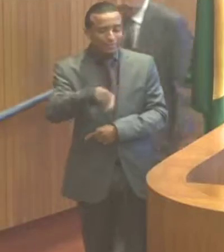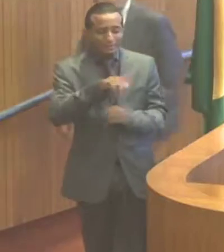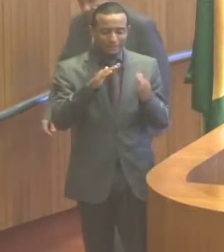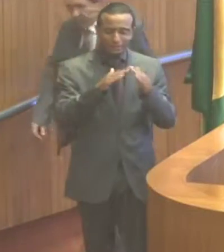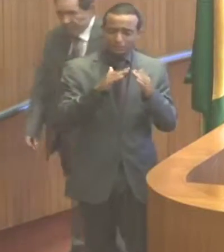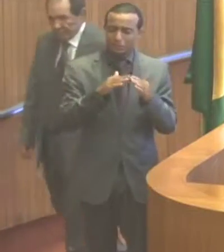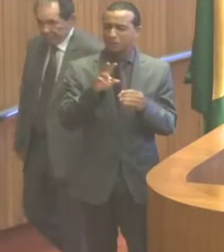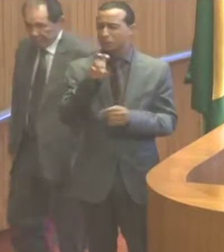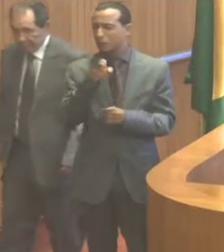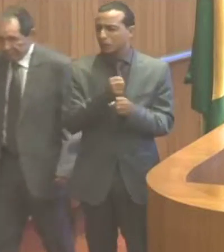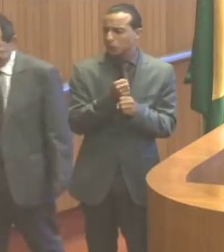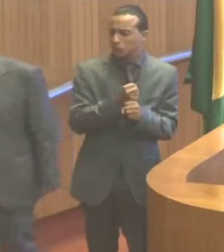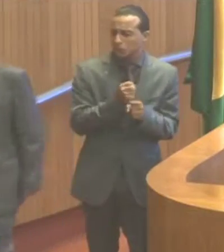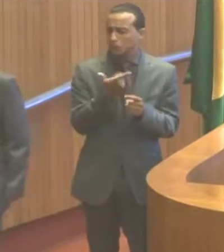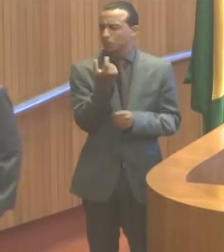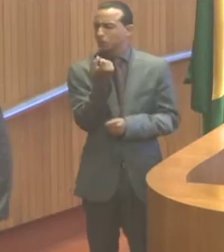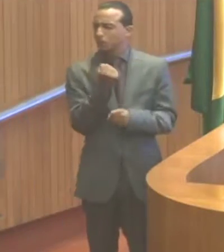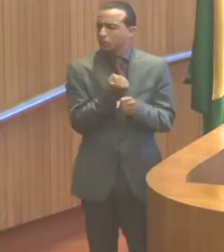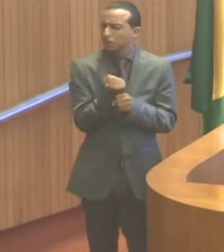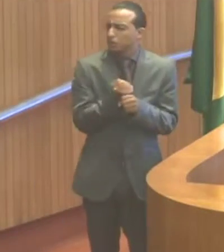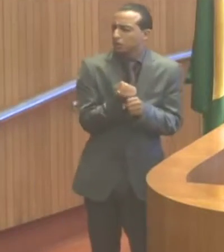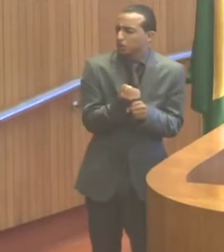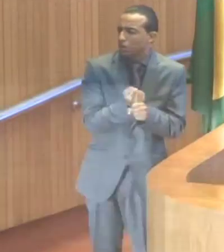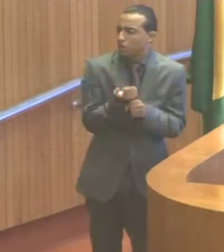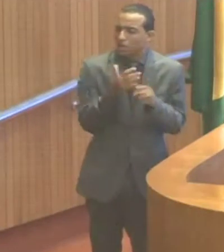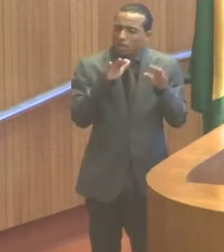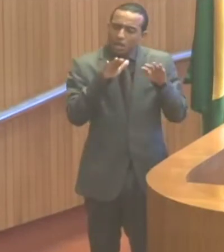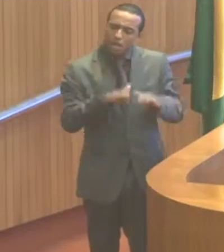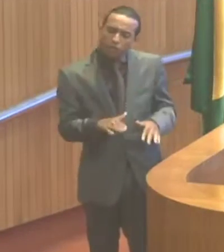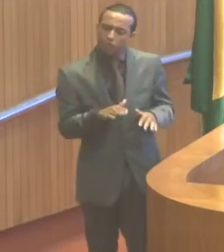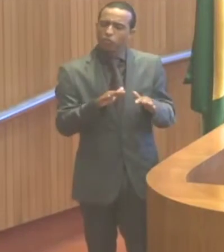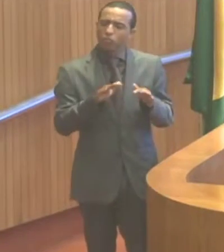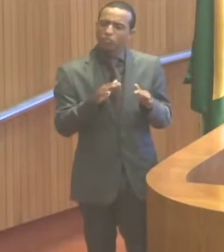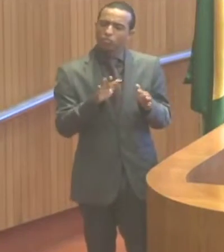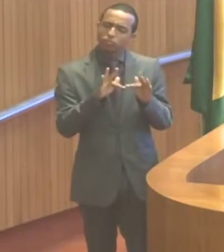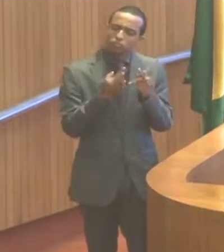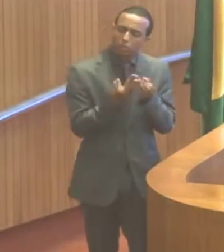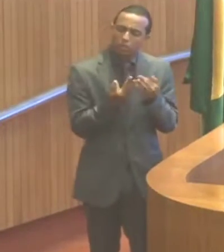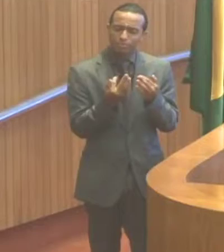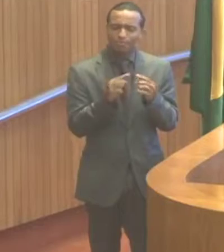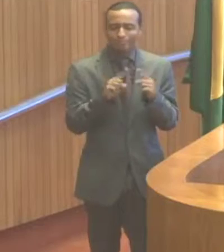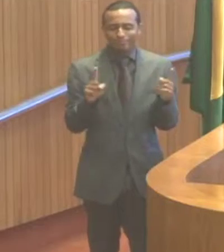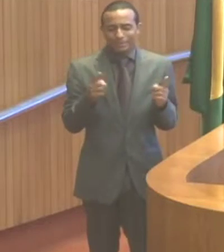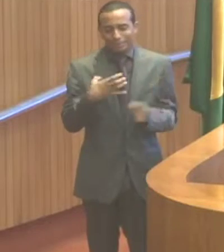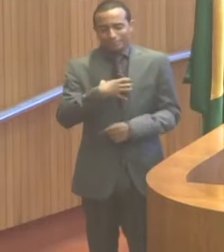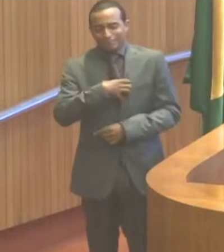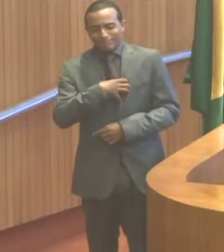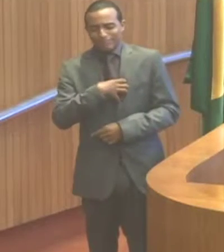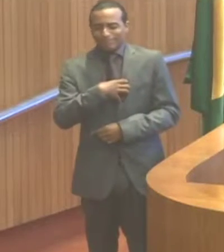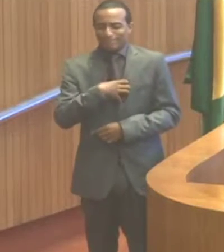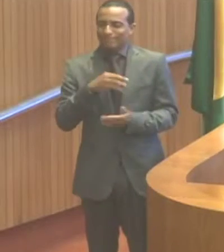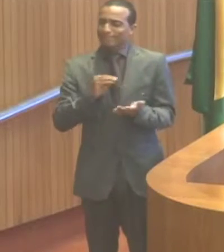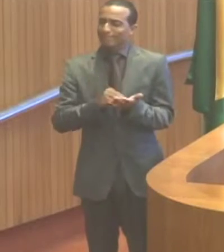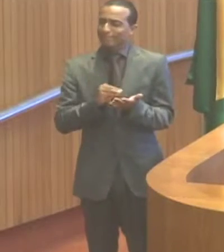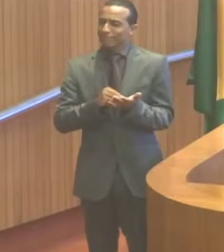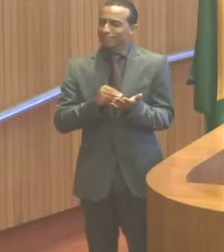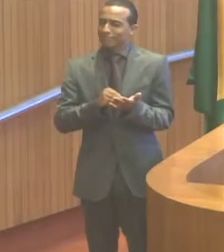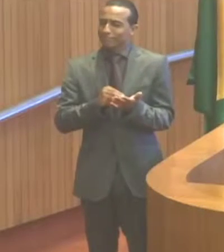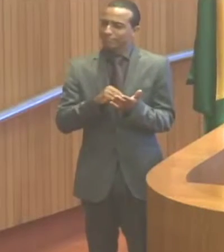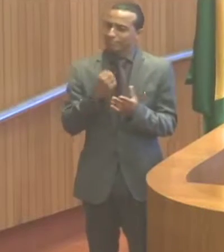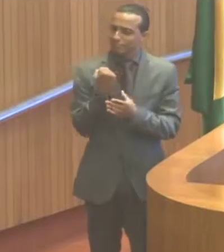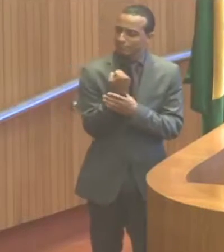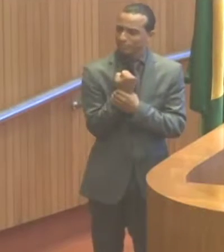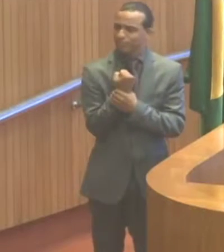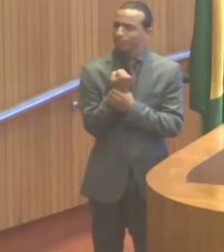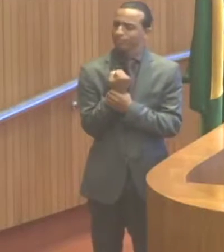10 anos, ou 20 anos, ou 30 anos, viveu com seus familiares, mas tem que mudar por conta da situação da instabilidade da